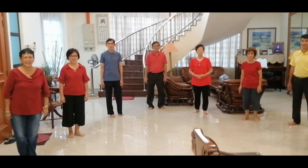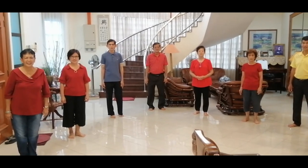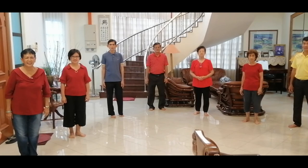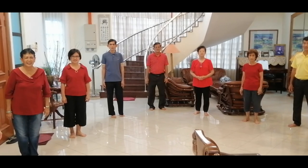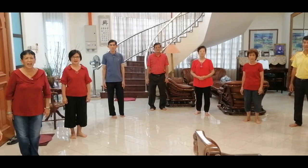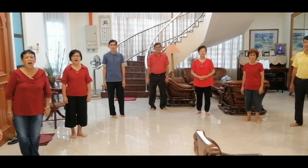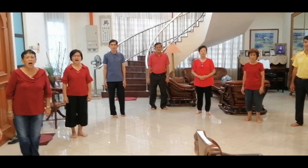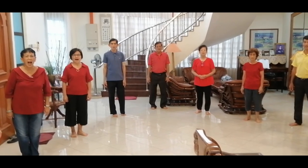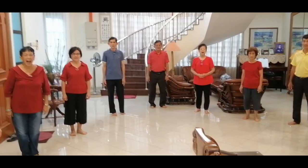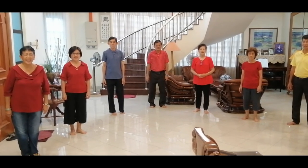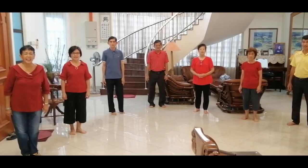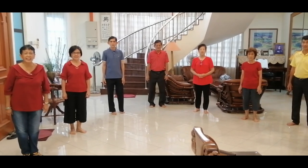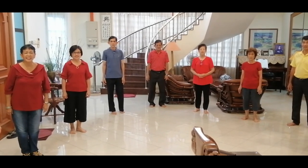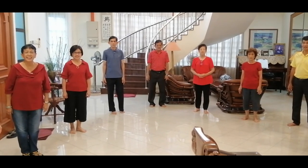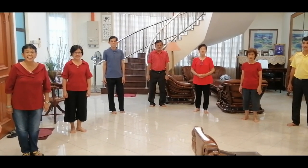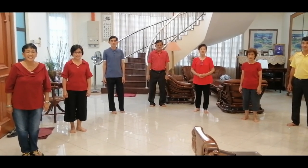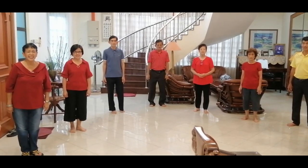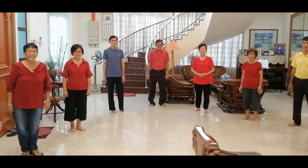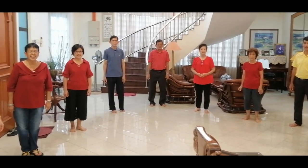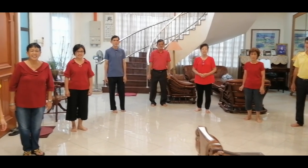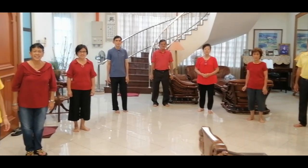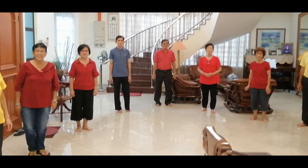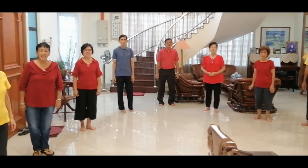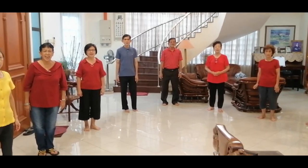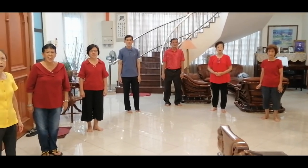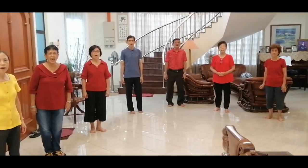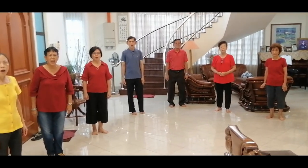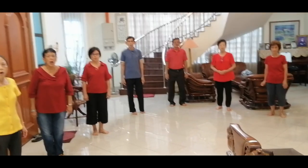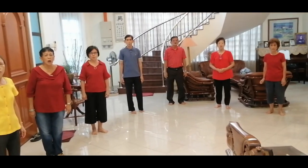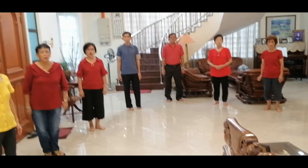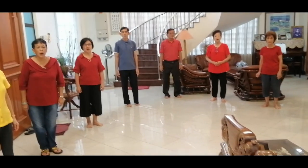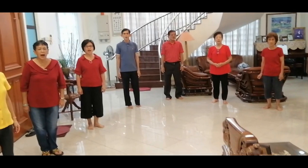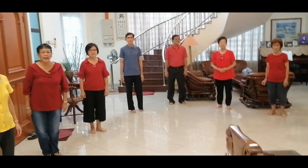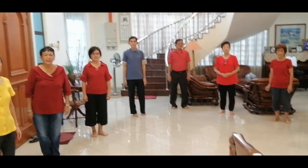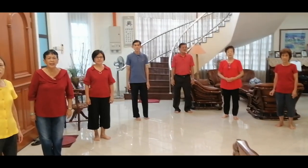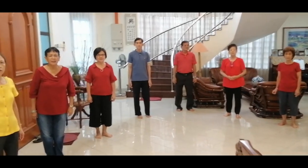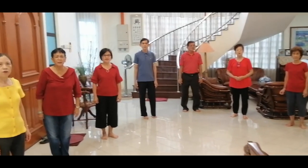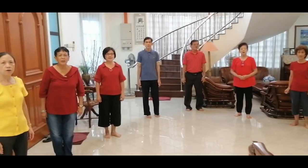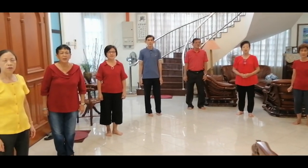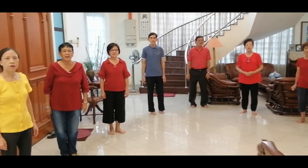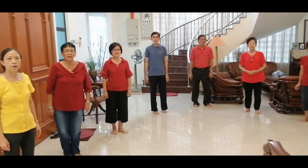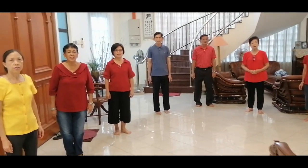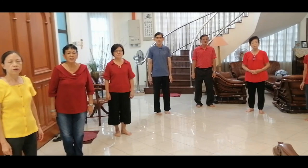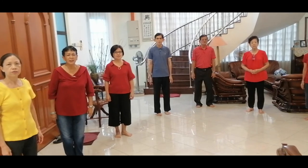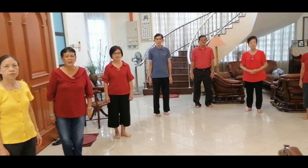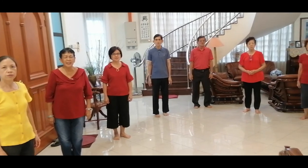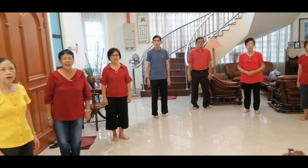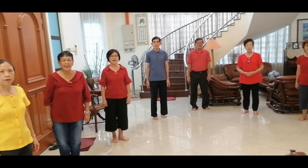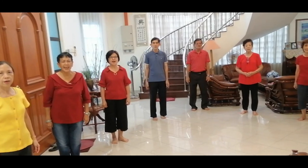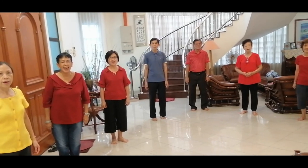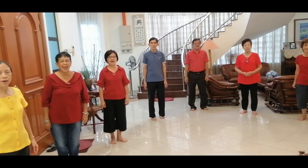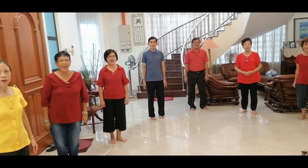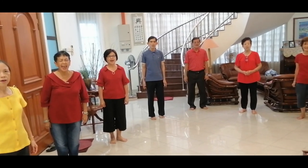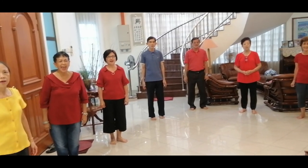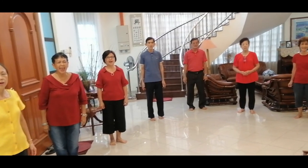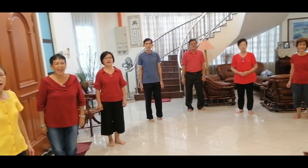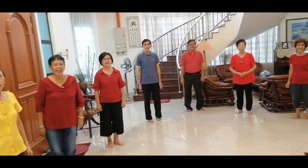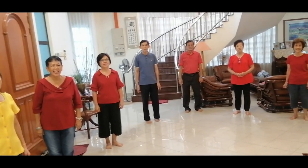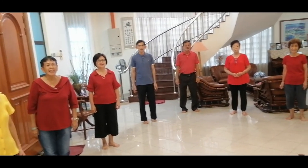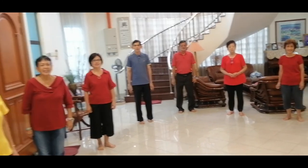三， 寒冷的季节，伏案在风中摇曳。